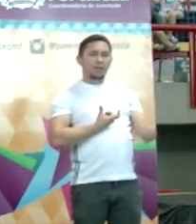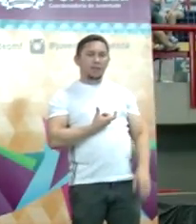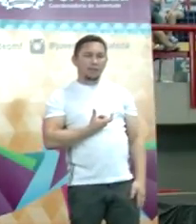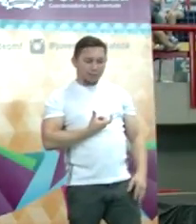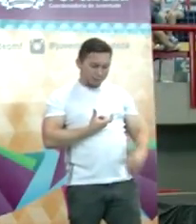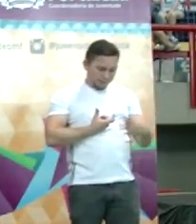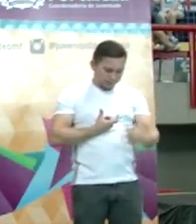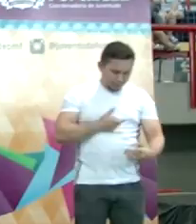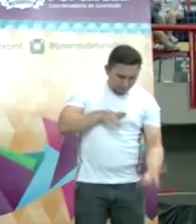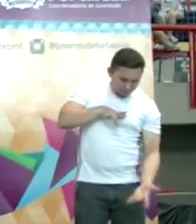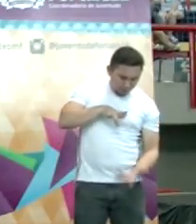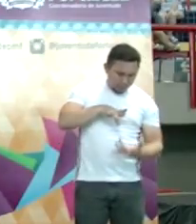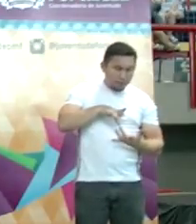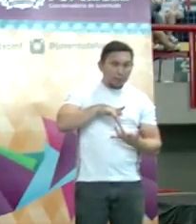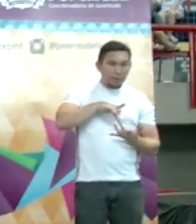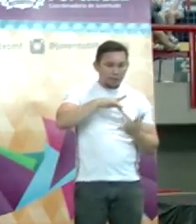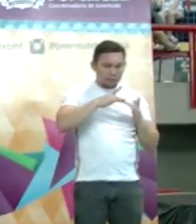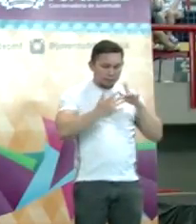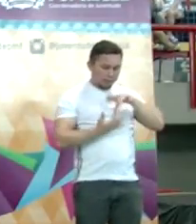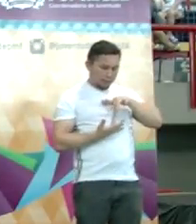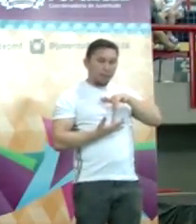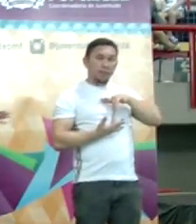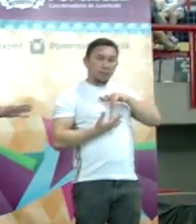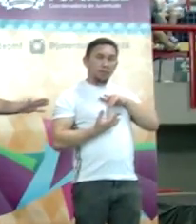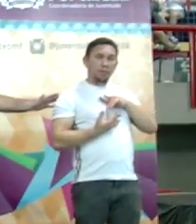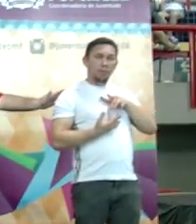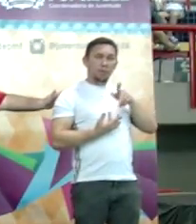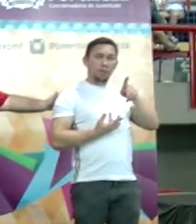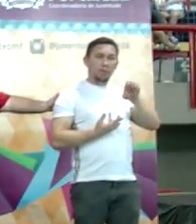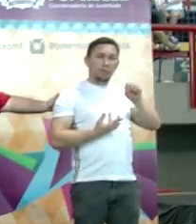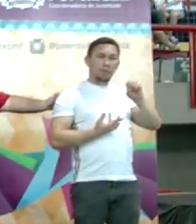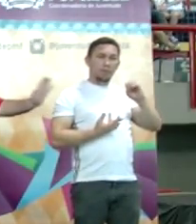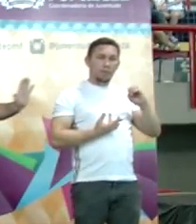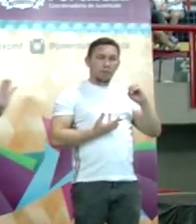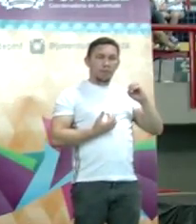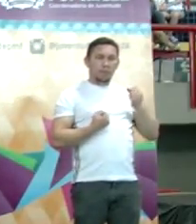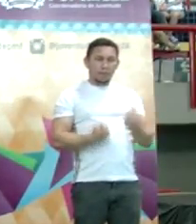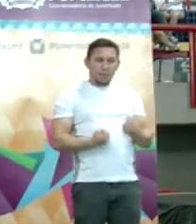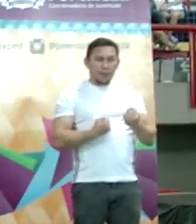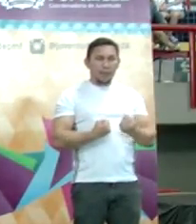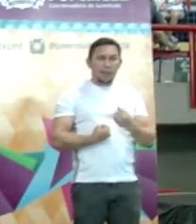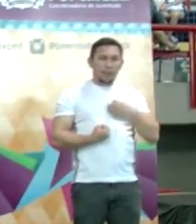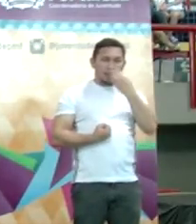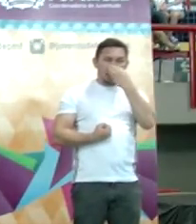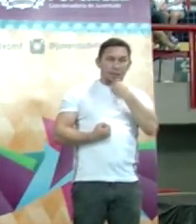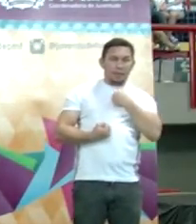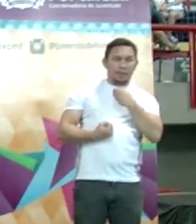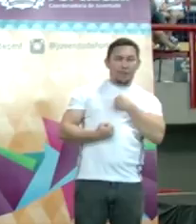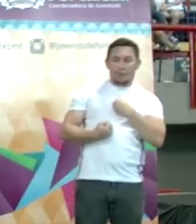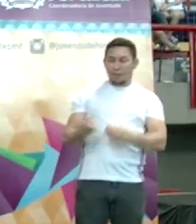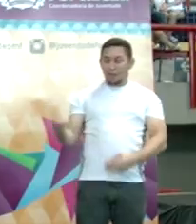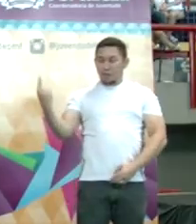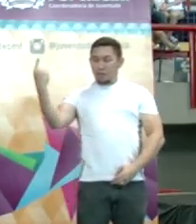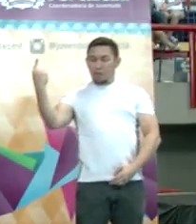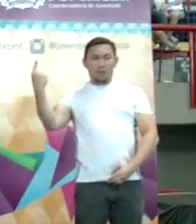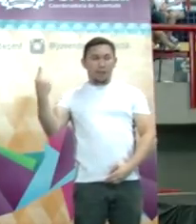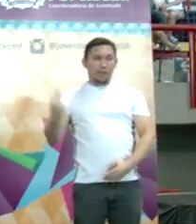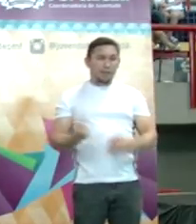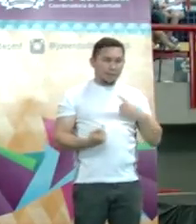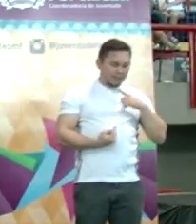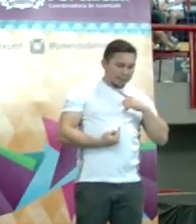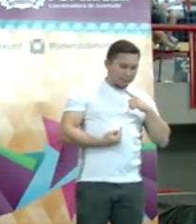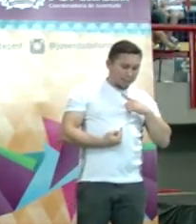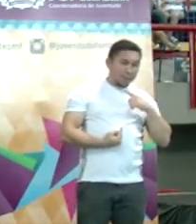está fazendo a mesma intensidade do meu peso? Eu estou ignorando meu amigo aqui, certo? Só estou eu aqui no palco.